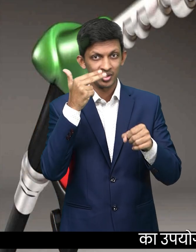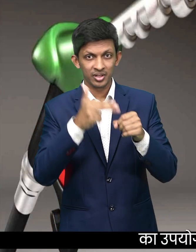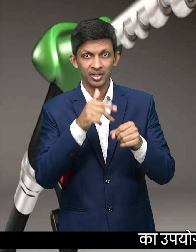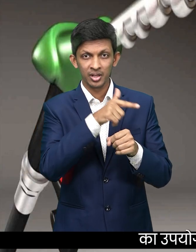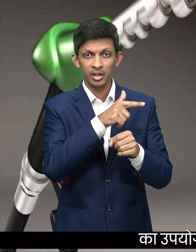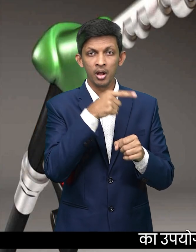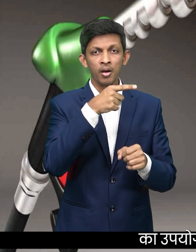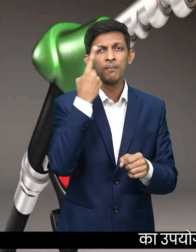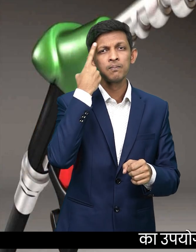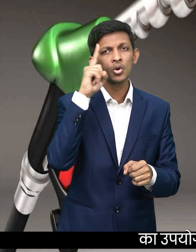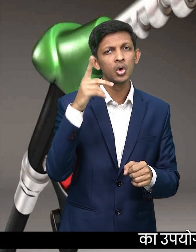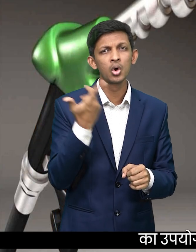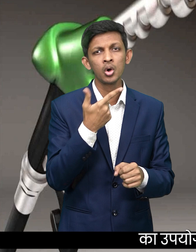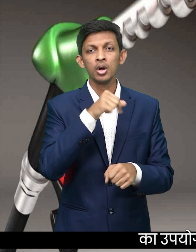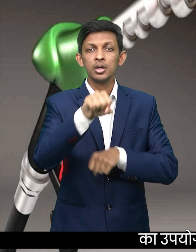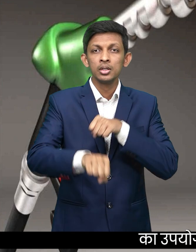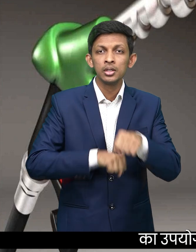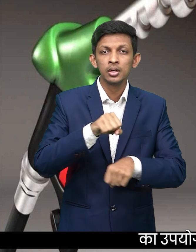साइकिल को छोड़कर।